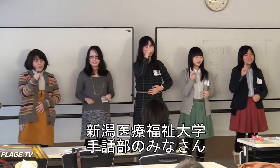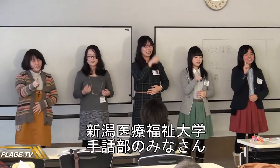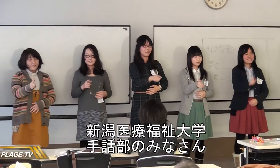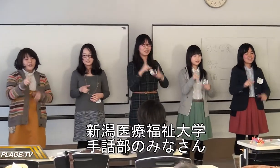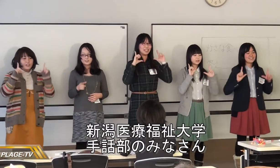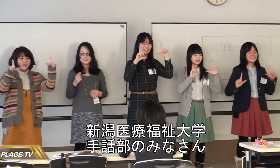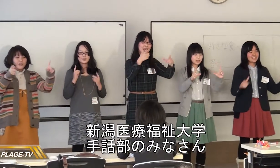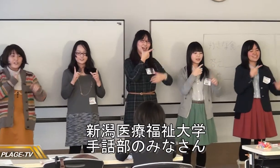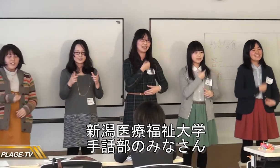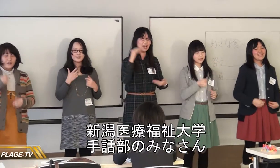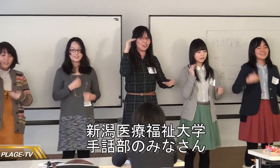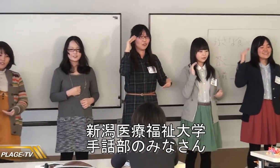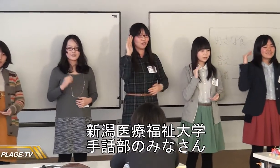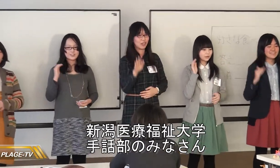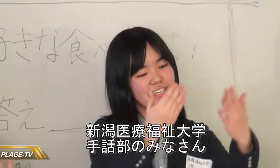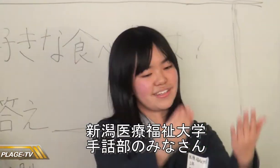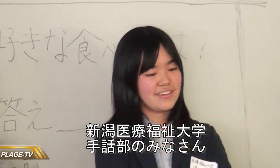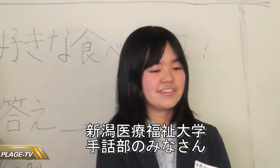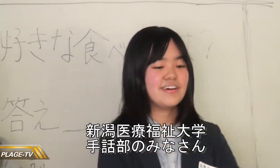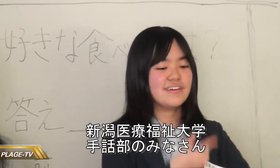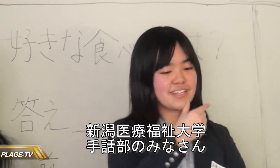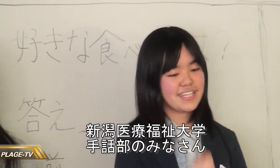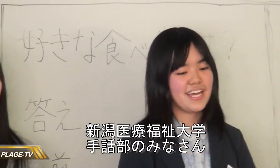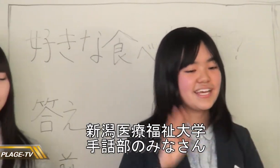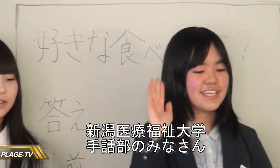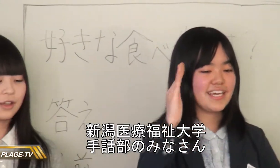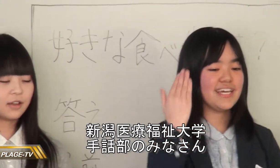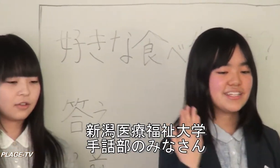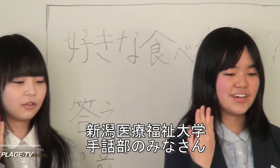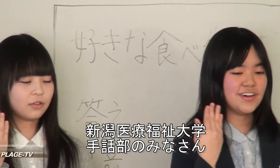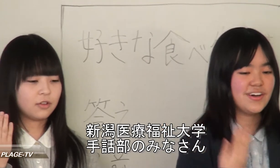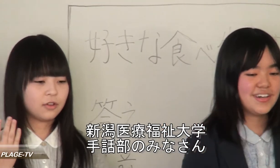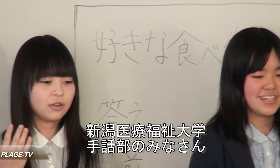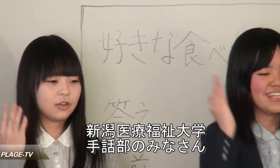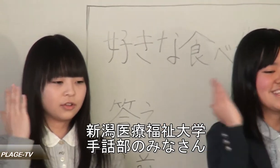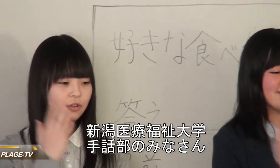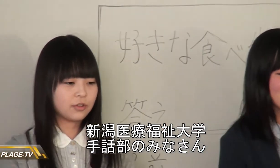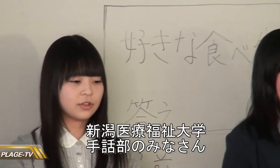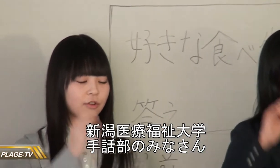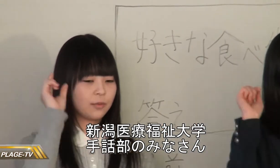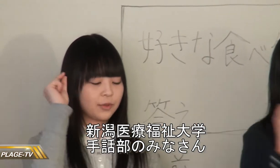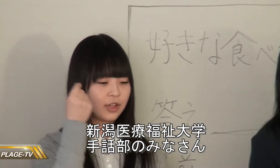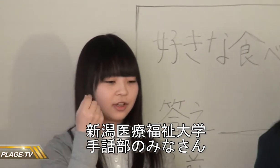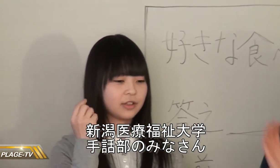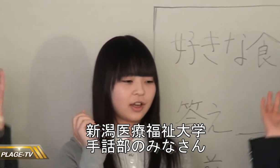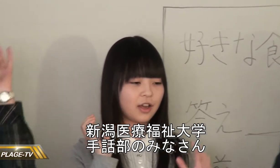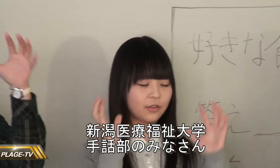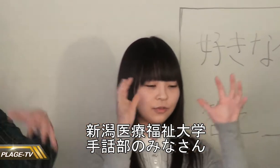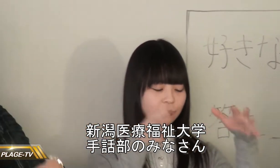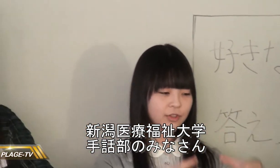各大学が手話での歌の披露やゲームなどを通じて交流を深めていました。